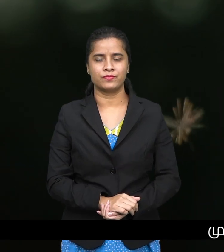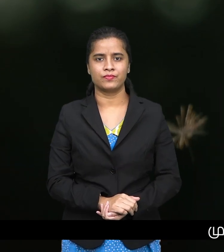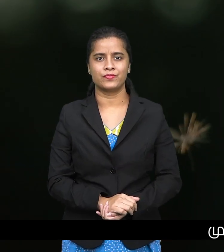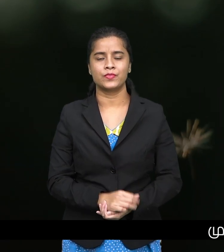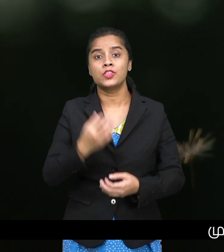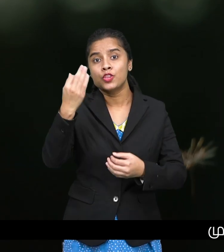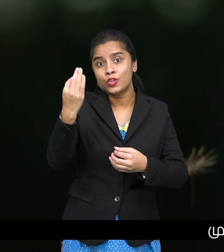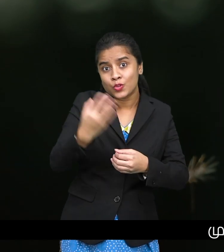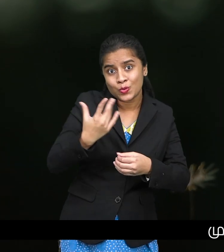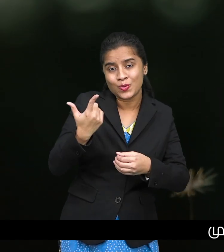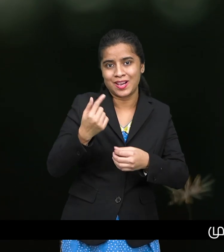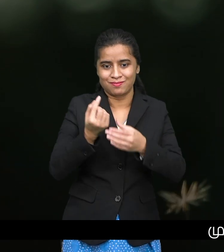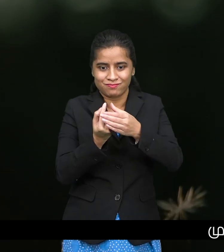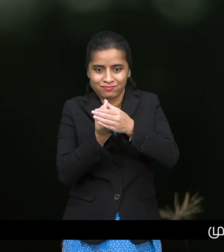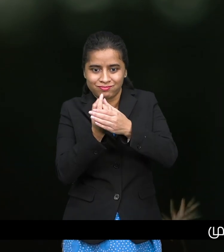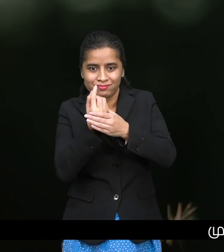முளைக்கும்.